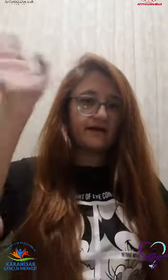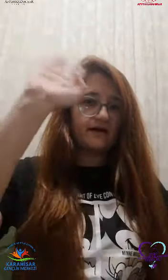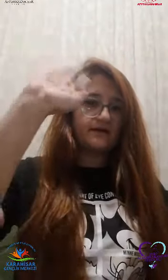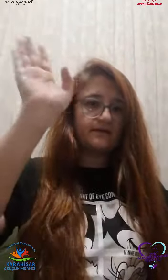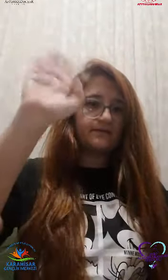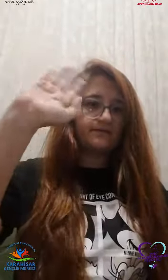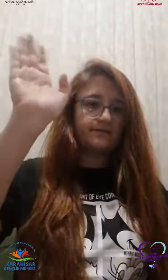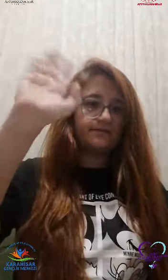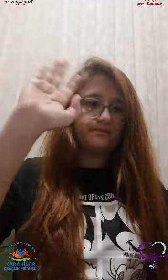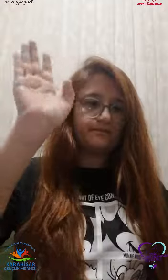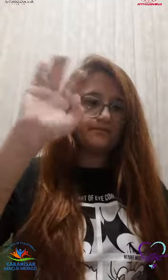Veda.